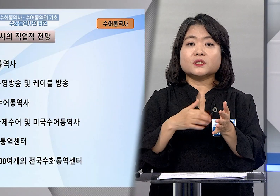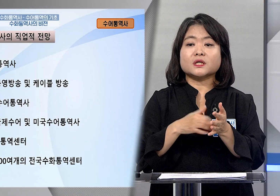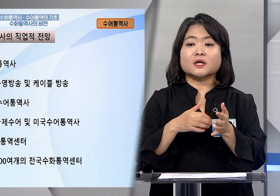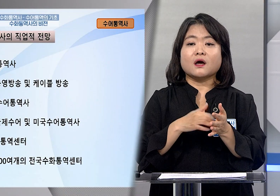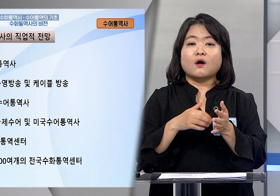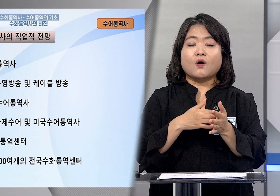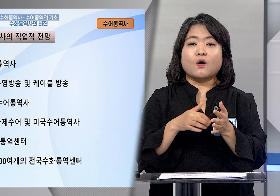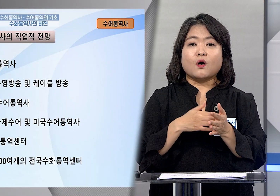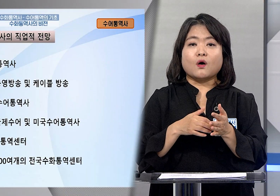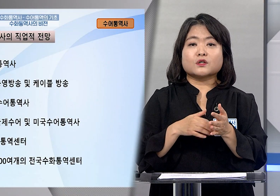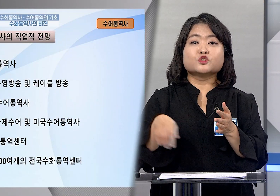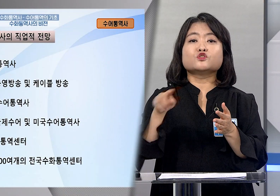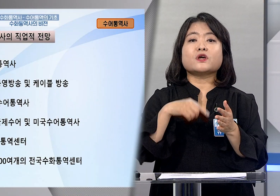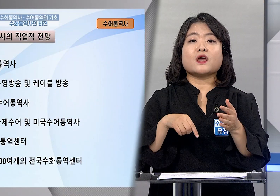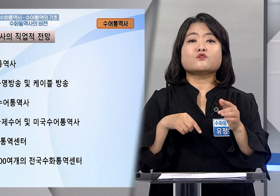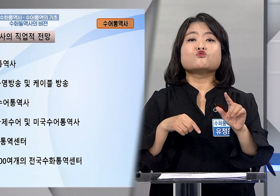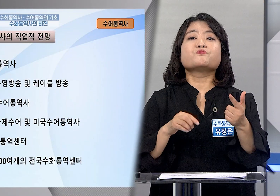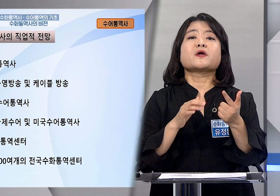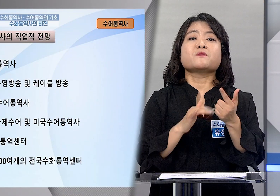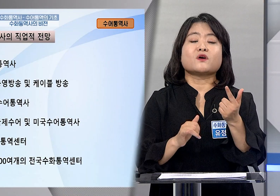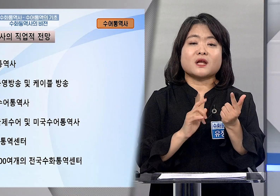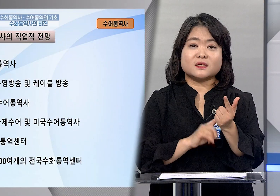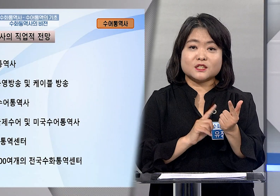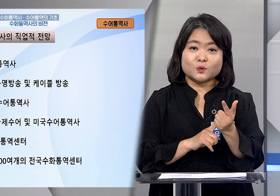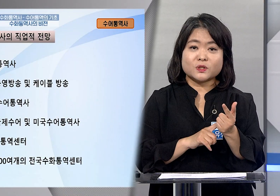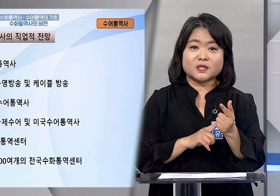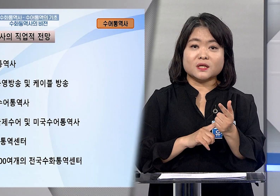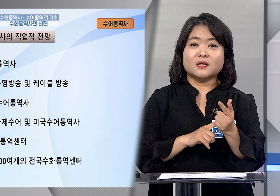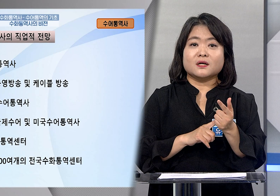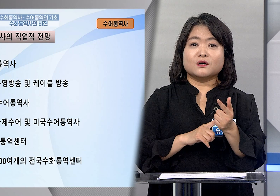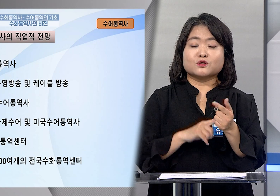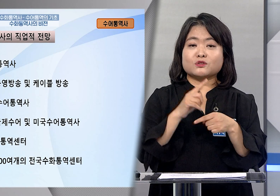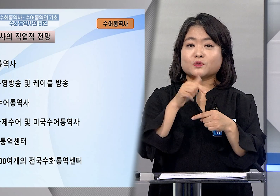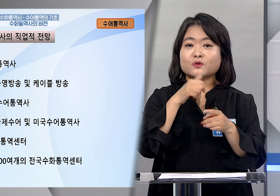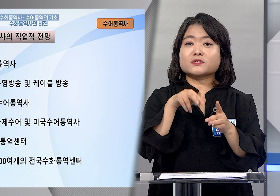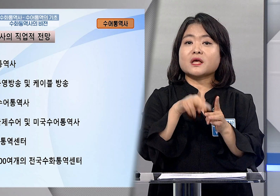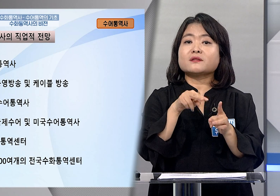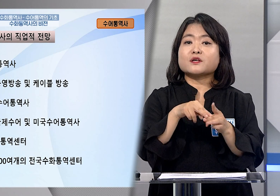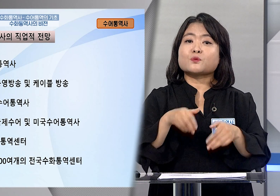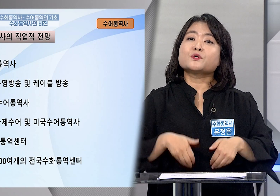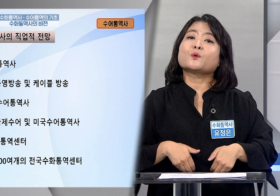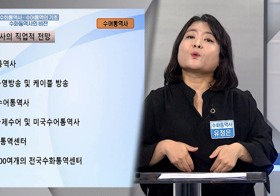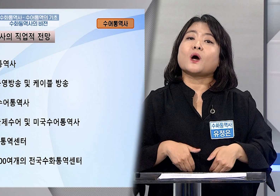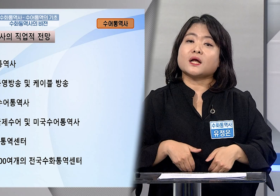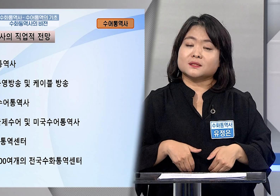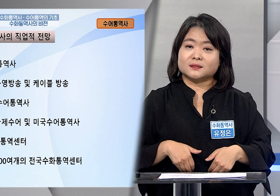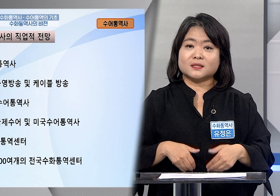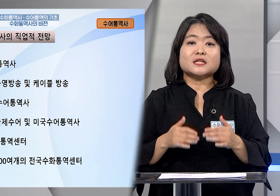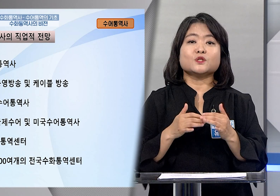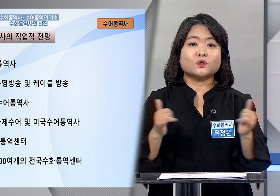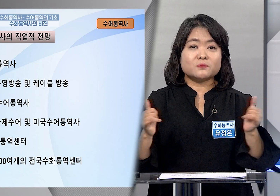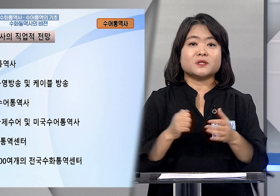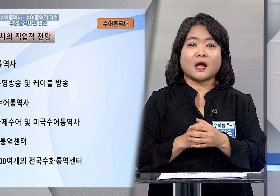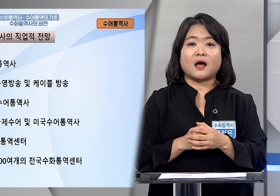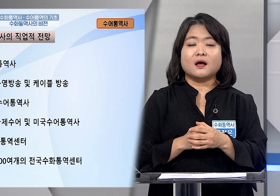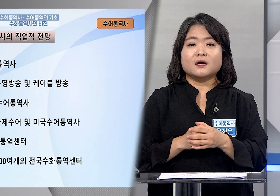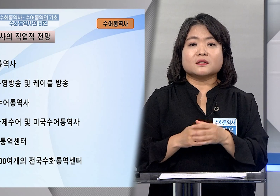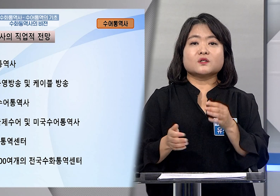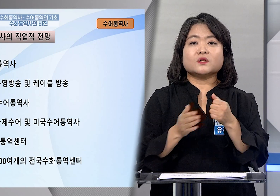인원이 그 중에 600명이라는 인원이 수화통역센터에서 필요로 하는 인원입니다.